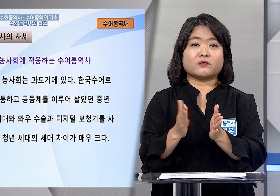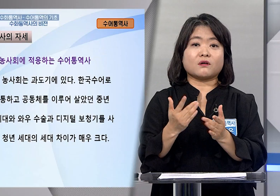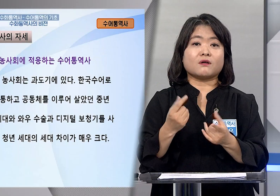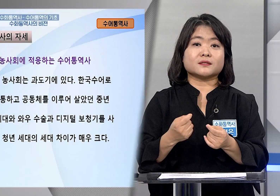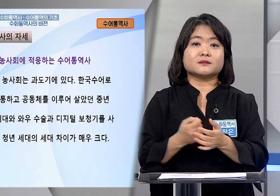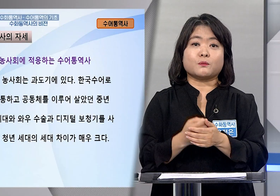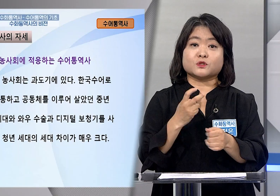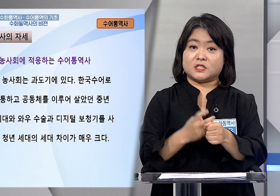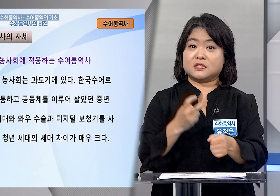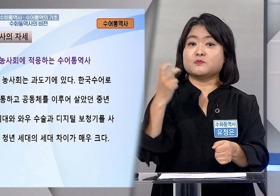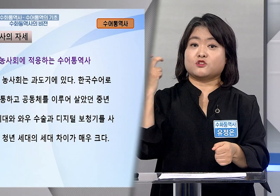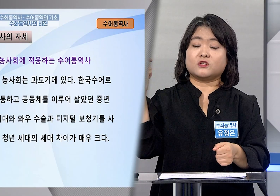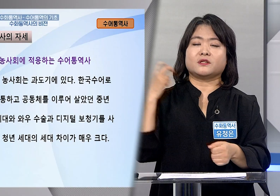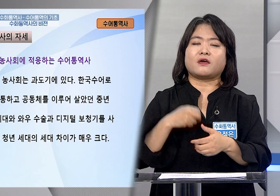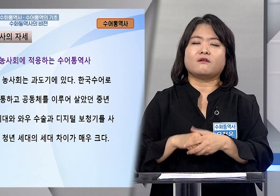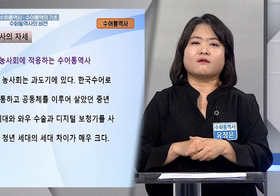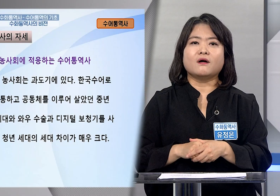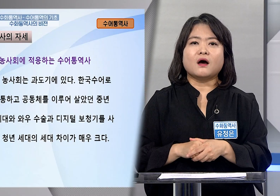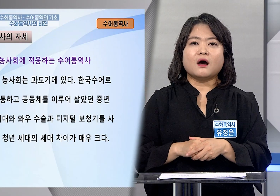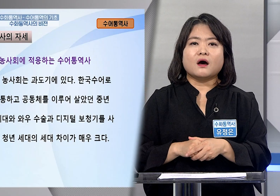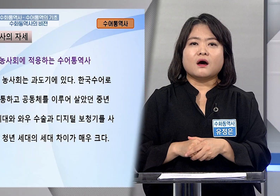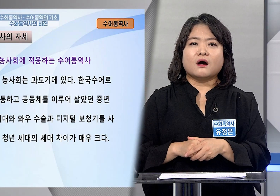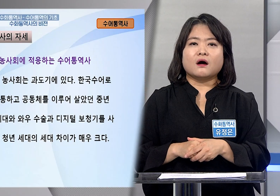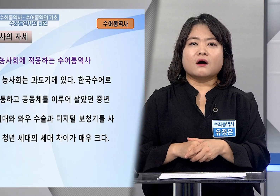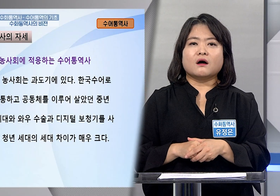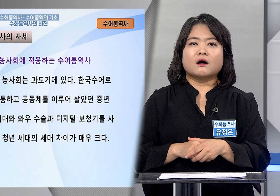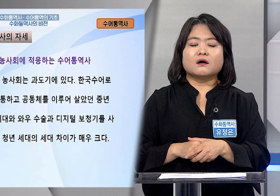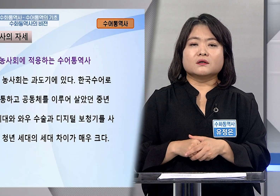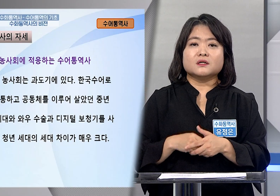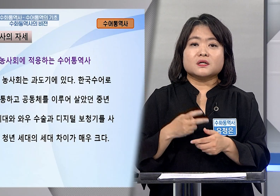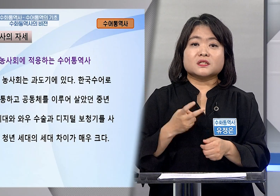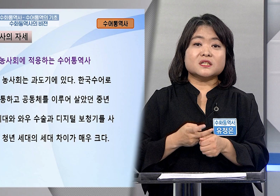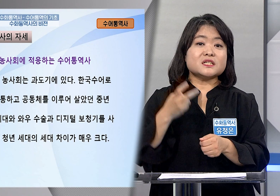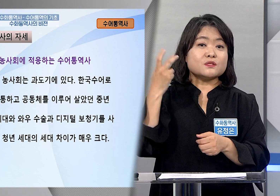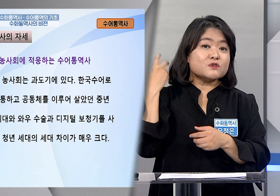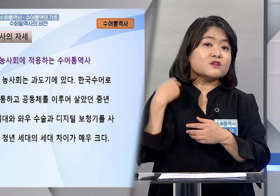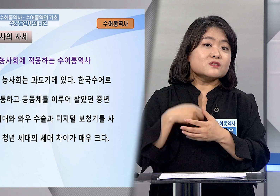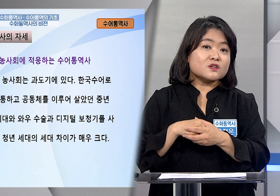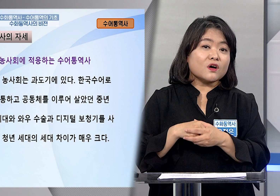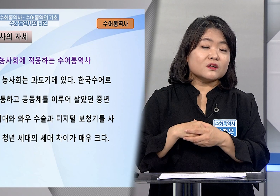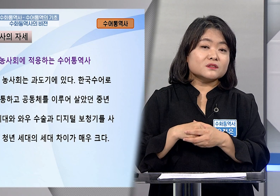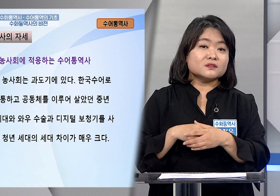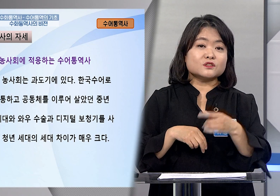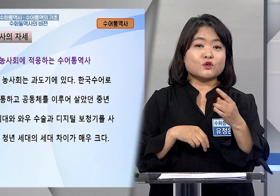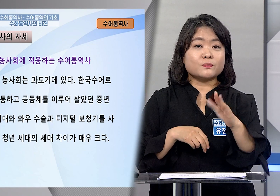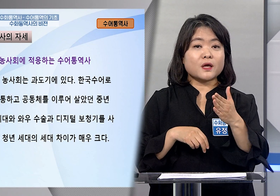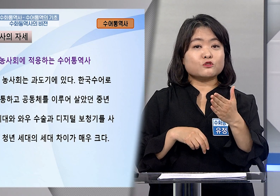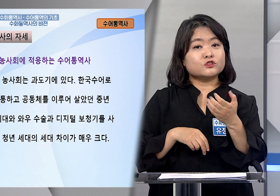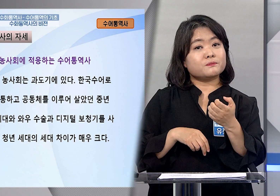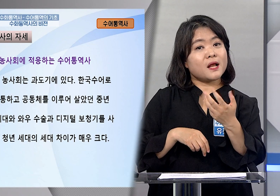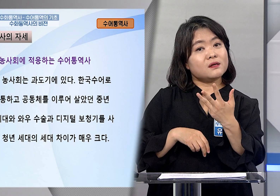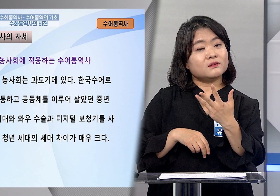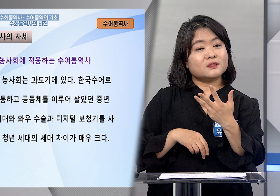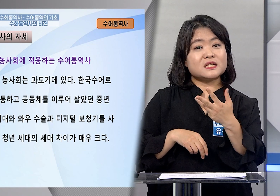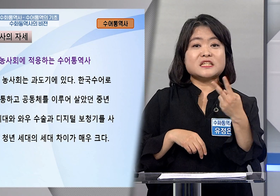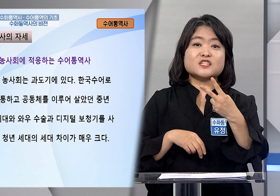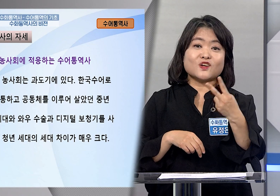것 같은데 벌써 20년 전인데요. 그 20년 전 1998년,